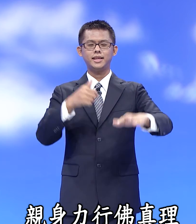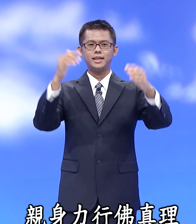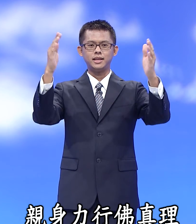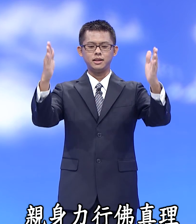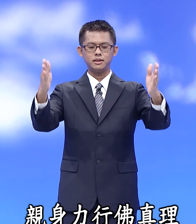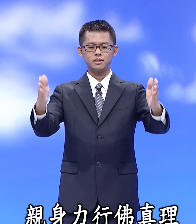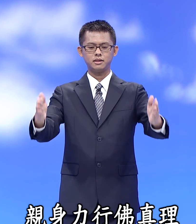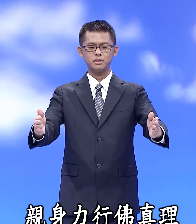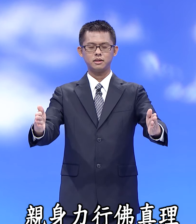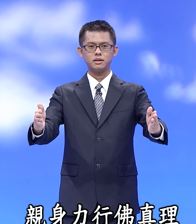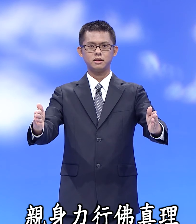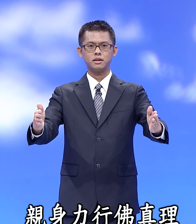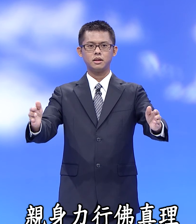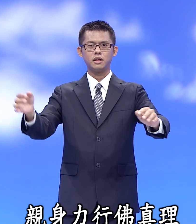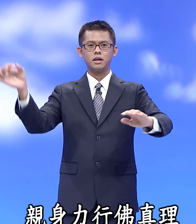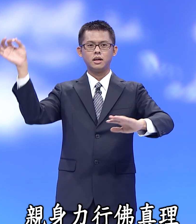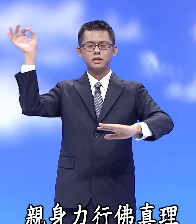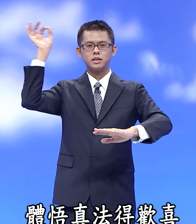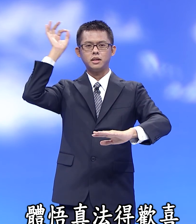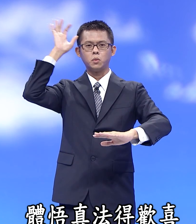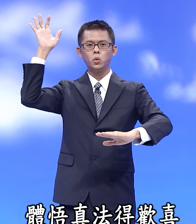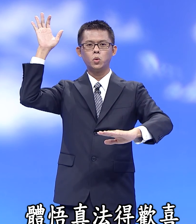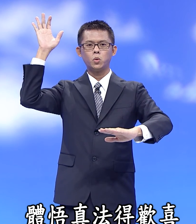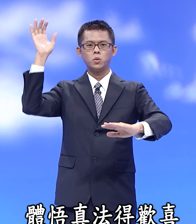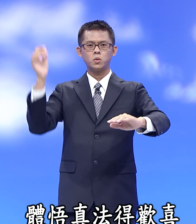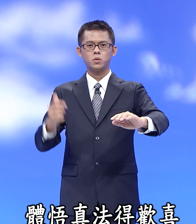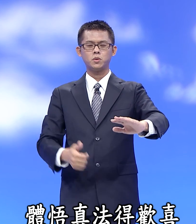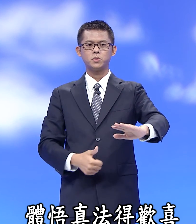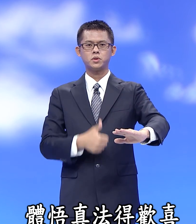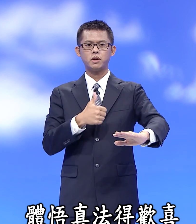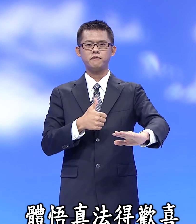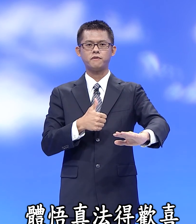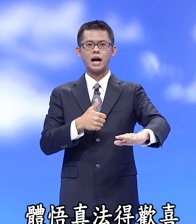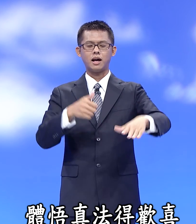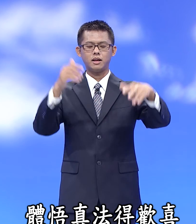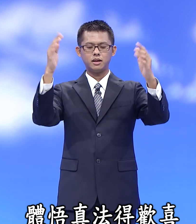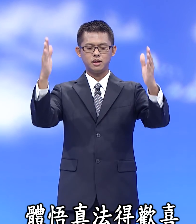理，体悟真